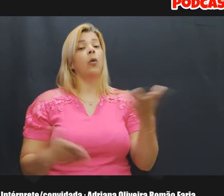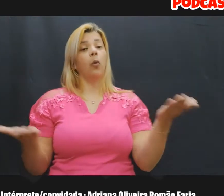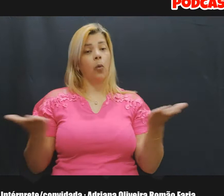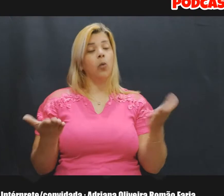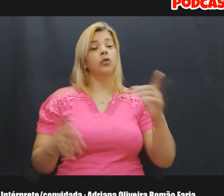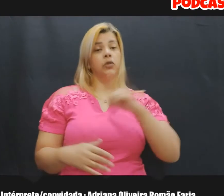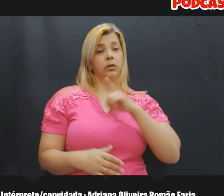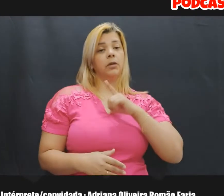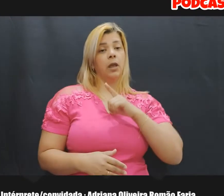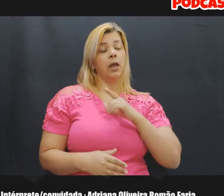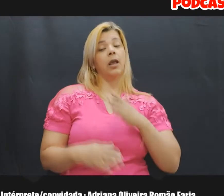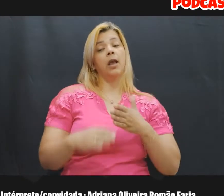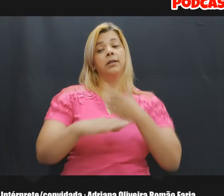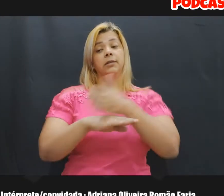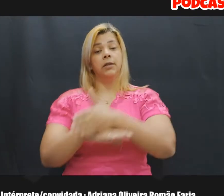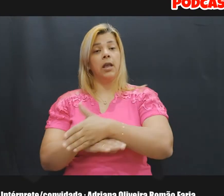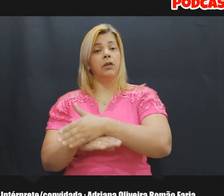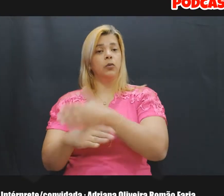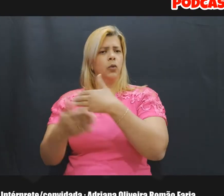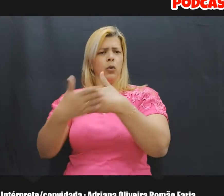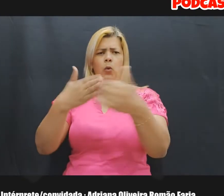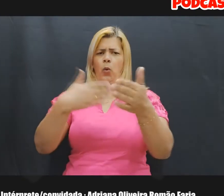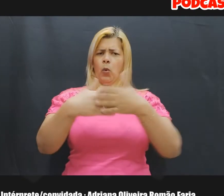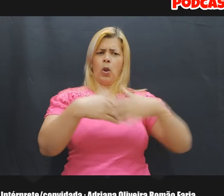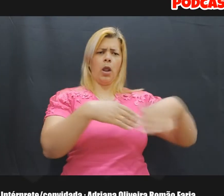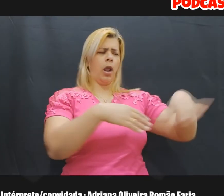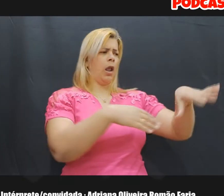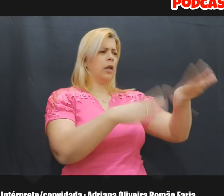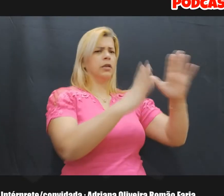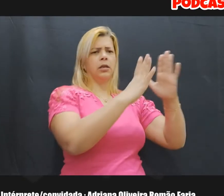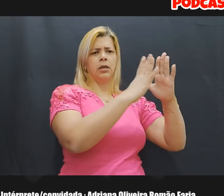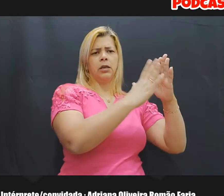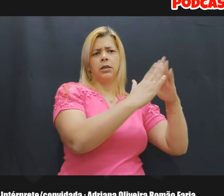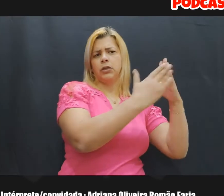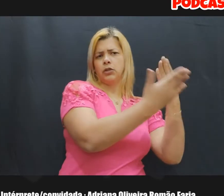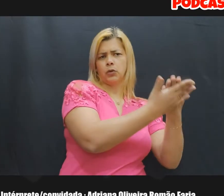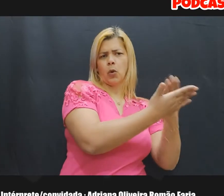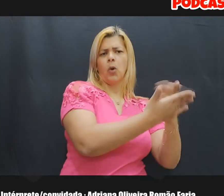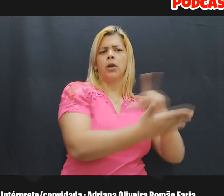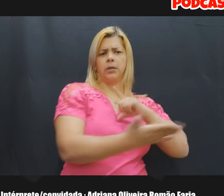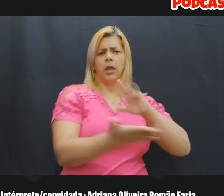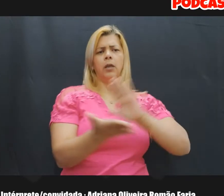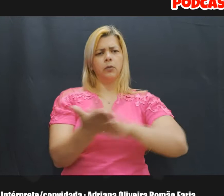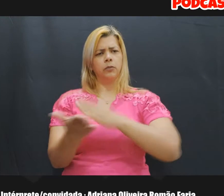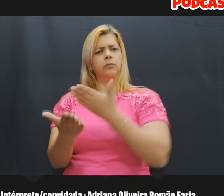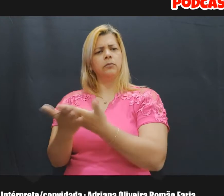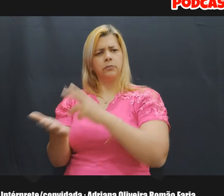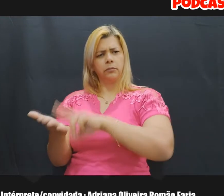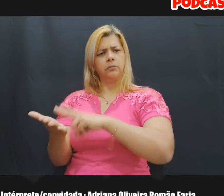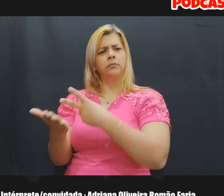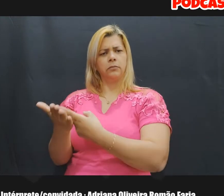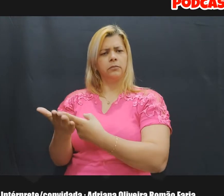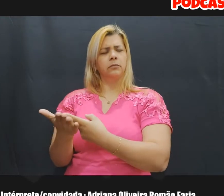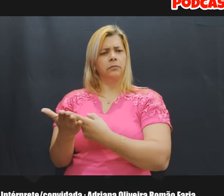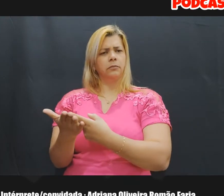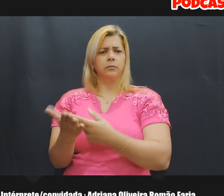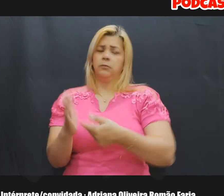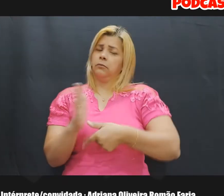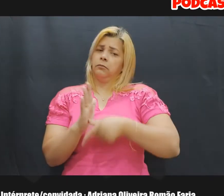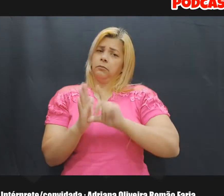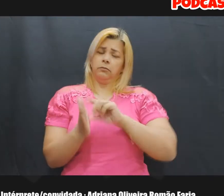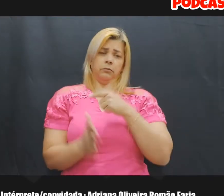surdo tem o acesso de ter um interlocutor na sala, um tradutor na sala. E antes